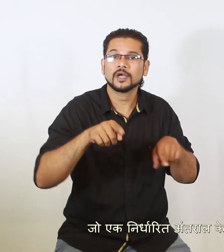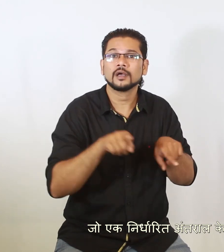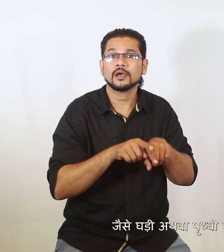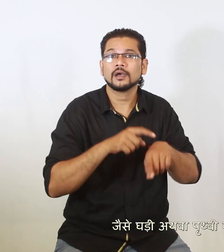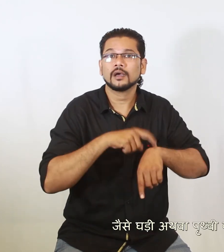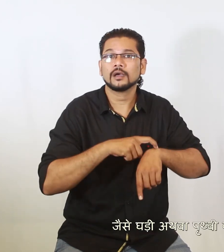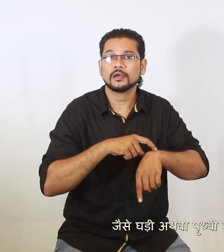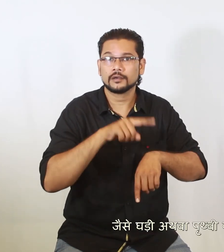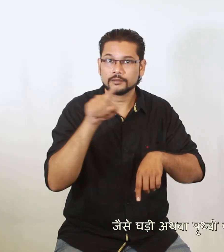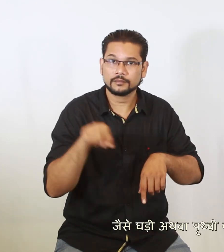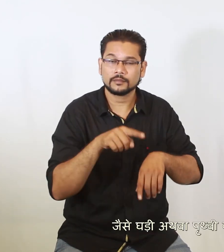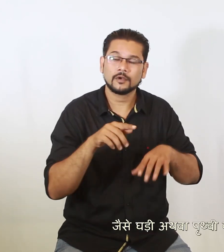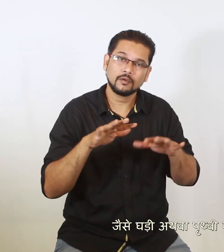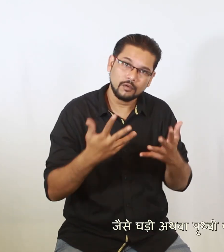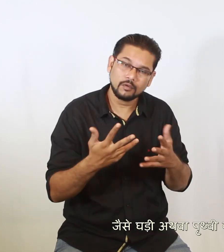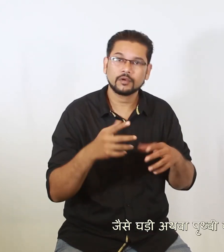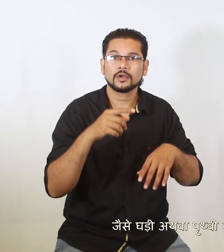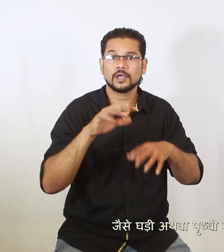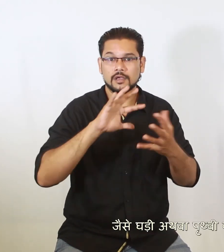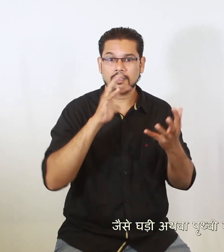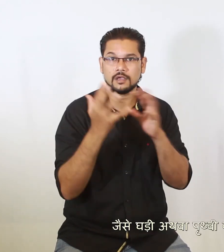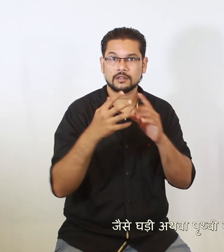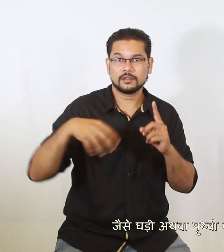जैसे घडी अथ्वा प्रित्वी का परिक्रमन